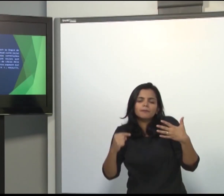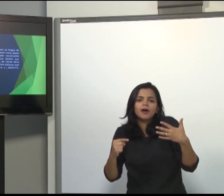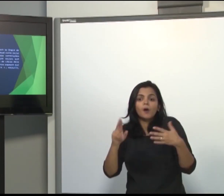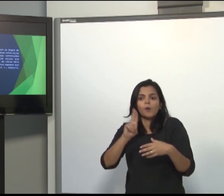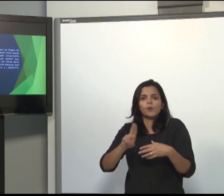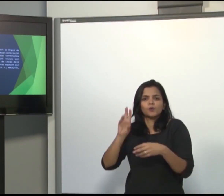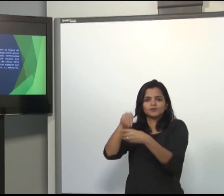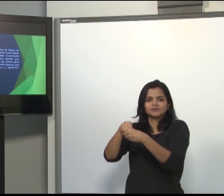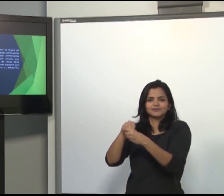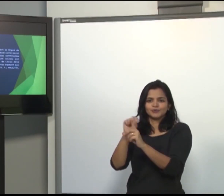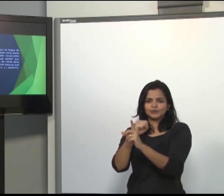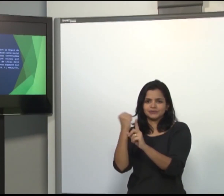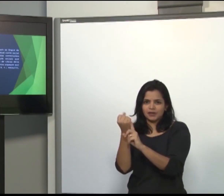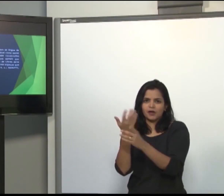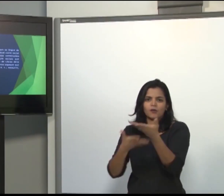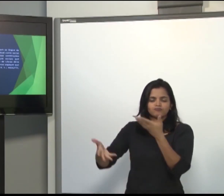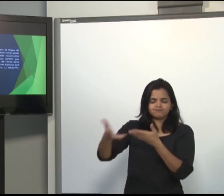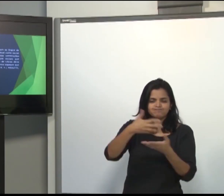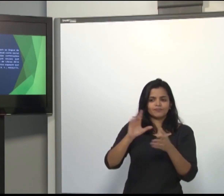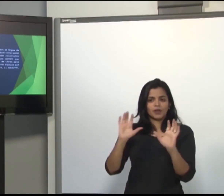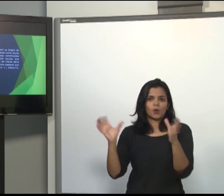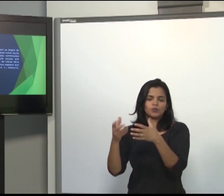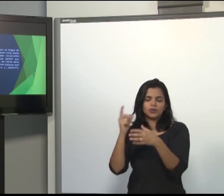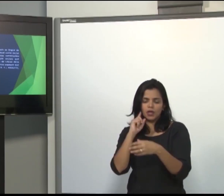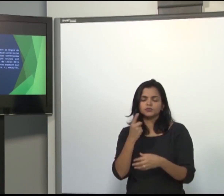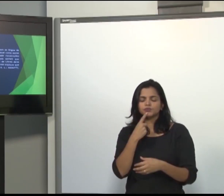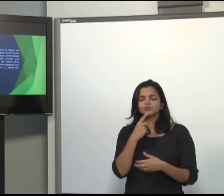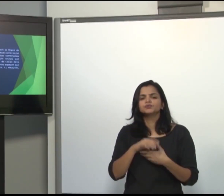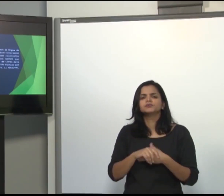a língua para interagir socialmente.